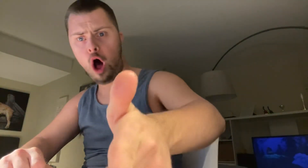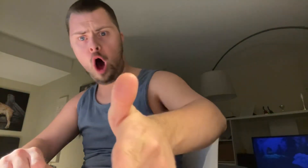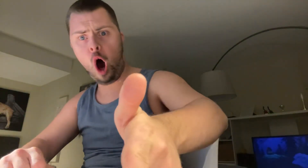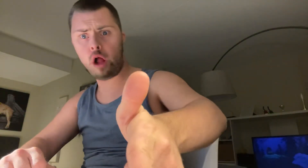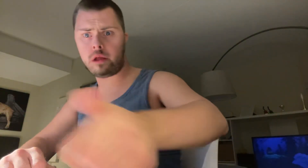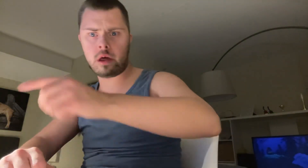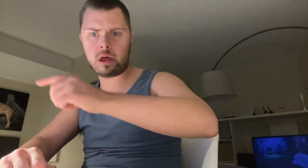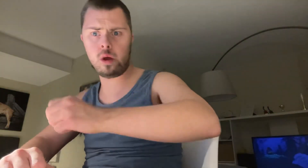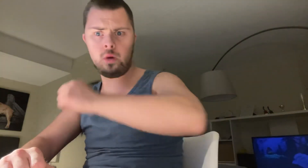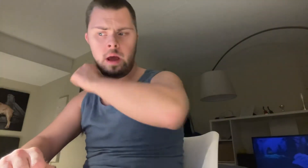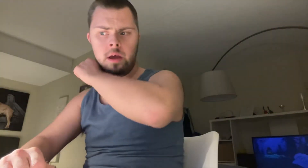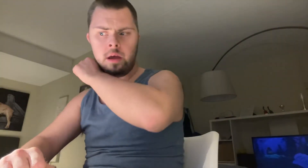Ha det så kul.